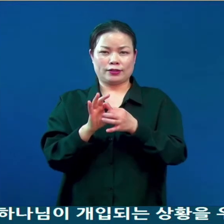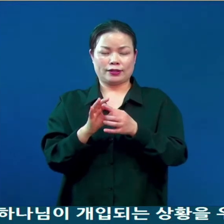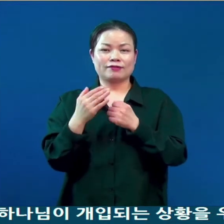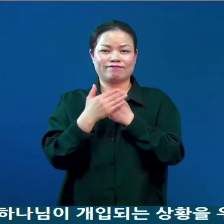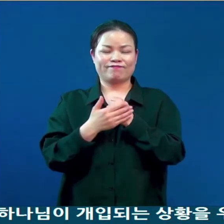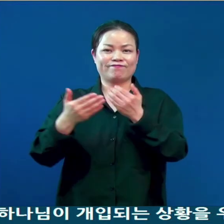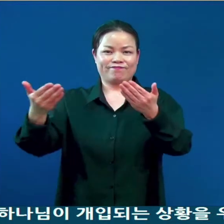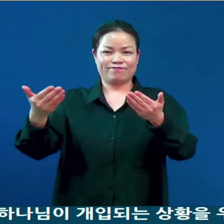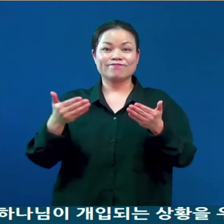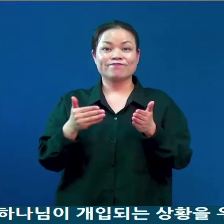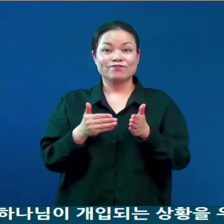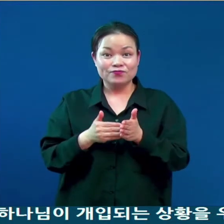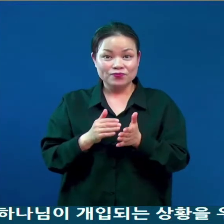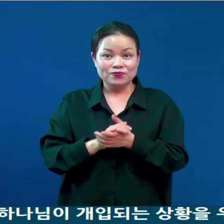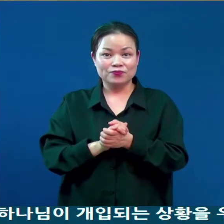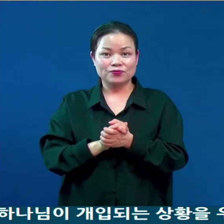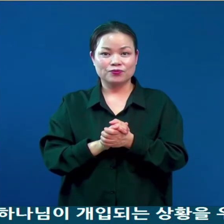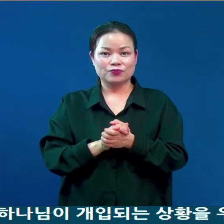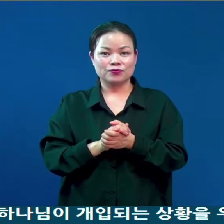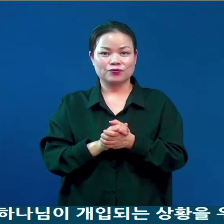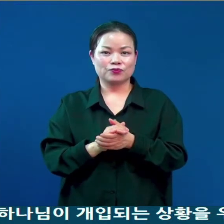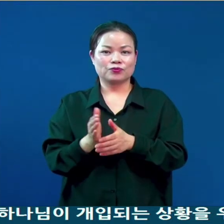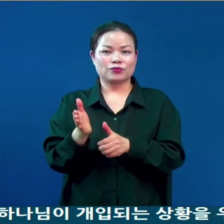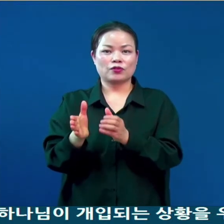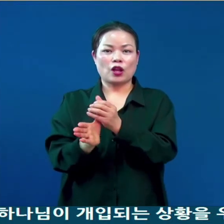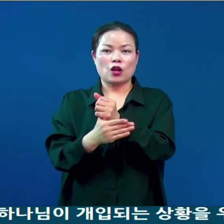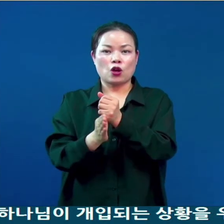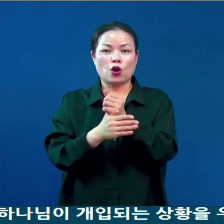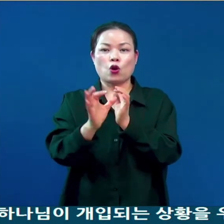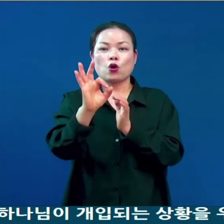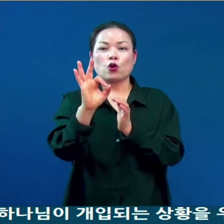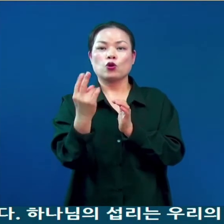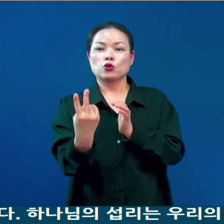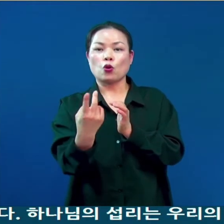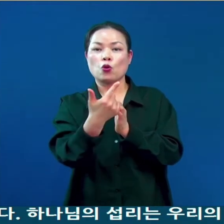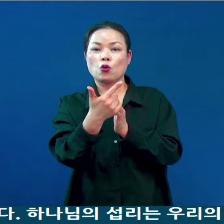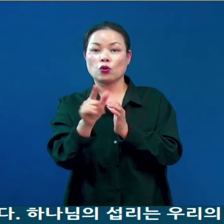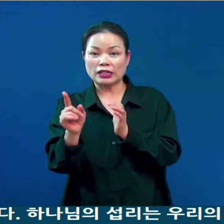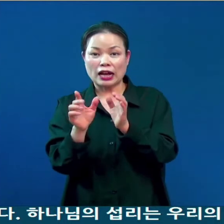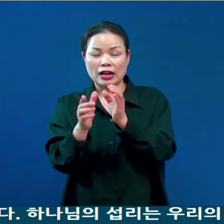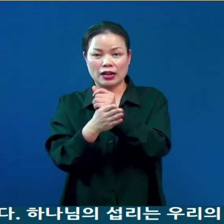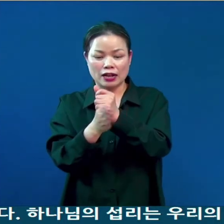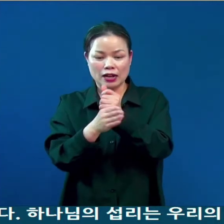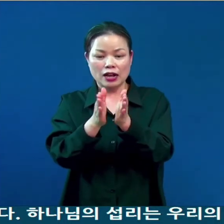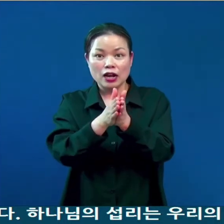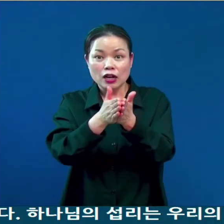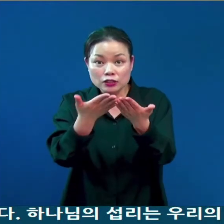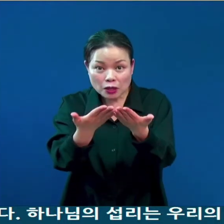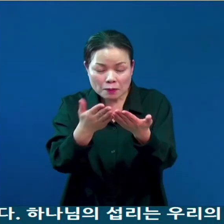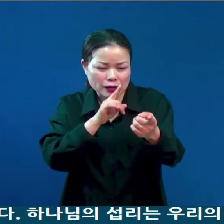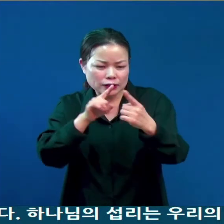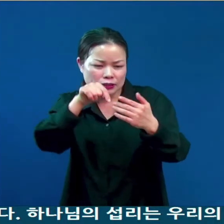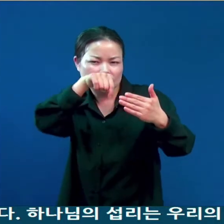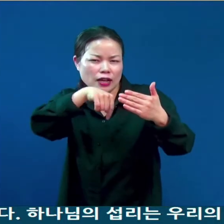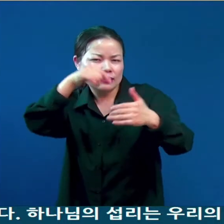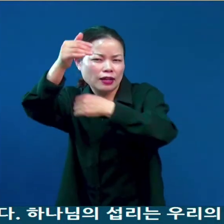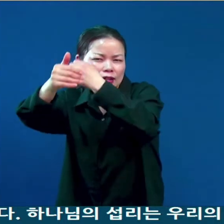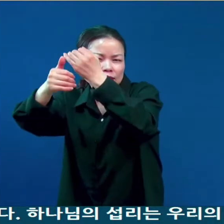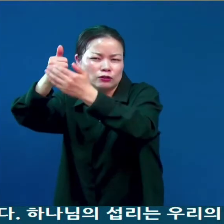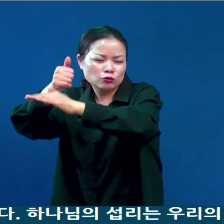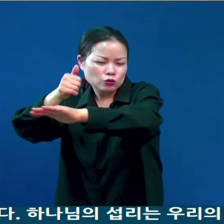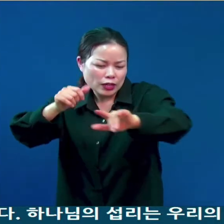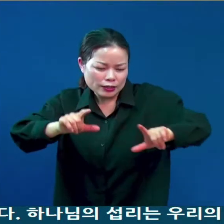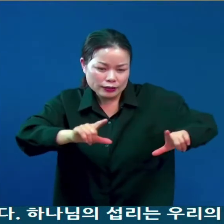은혜를 받았습니다. 이제 요나서의 말씀을 우리는 듣게 되었죠. 근데 그 요나서의 말씀 가운데 우리가 하나님께서